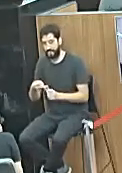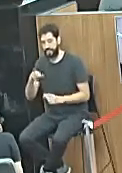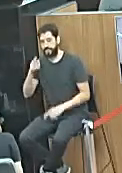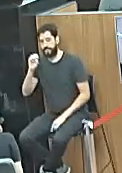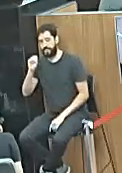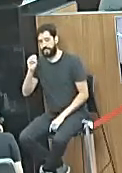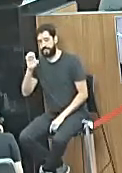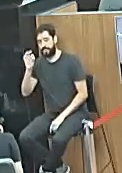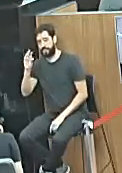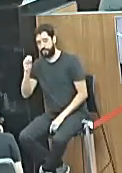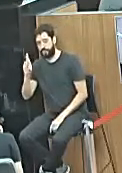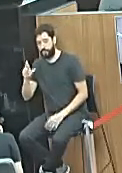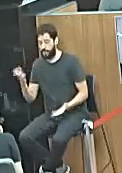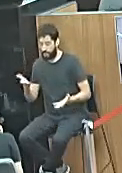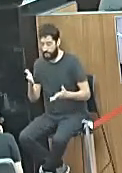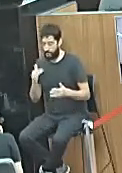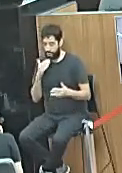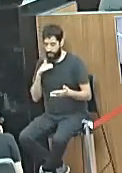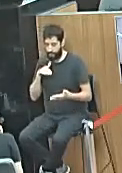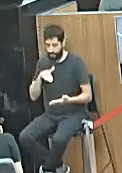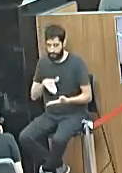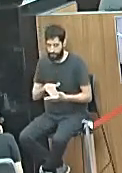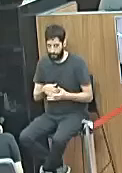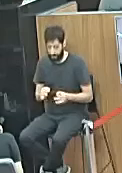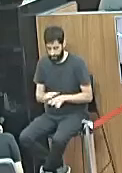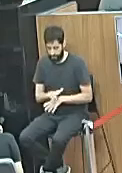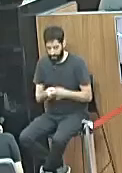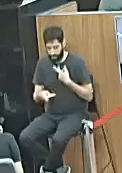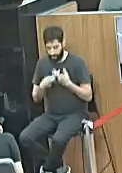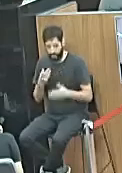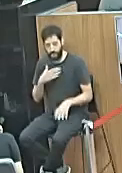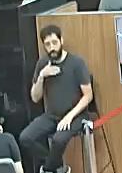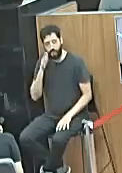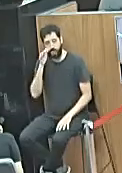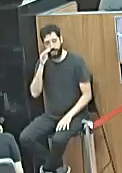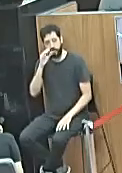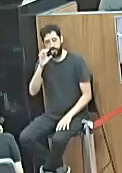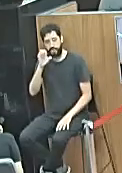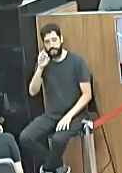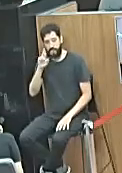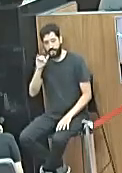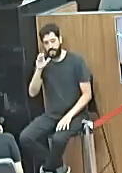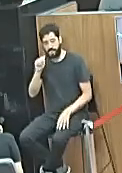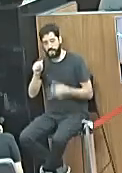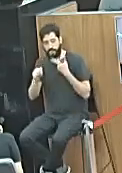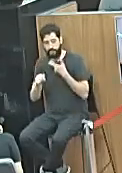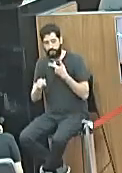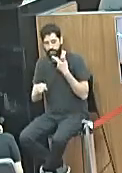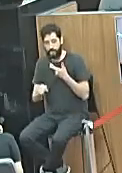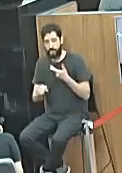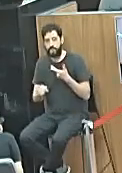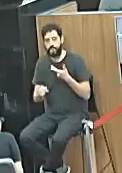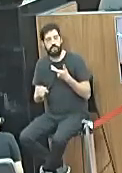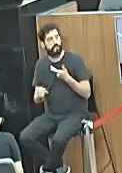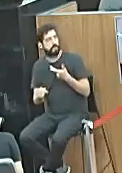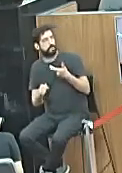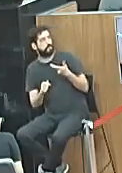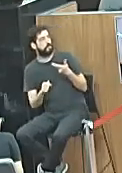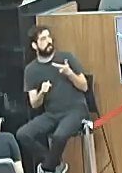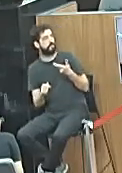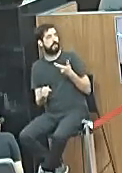só pra finalizar eu sei assisti a érika é falando do que